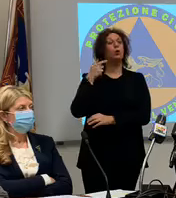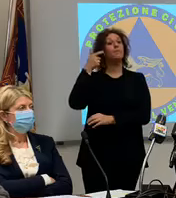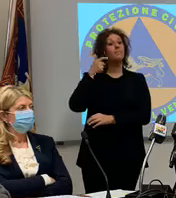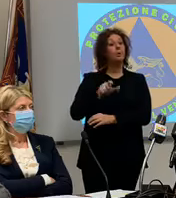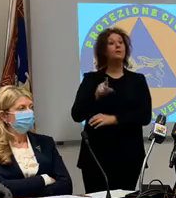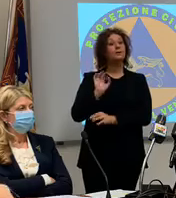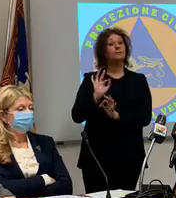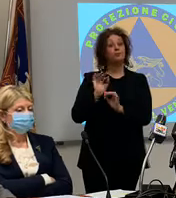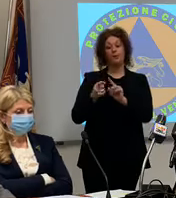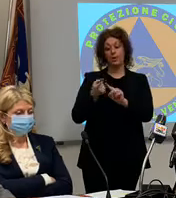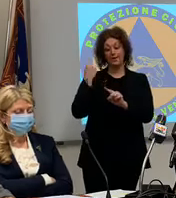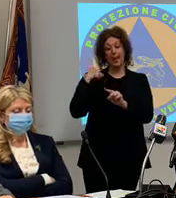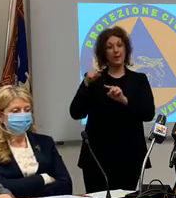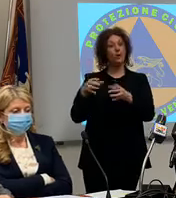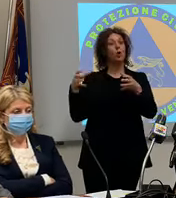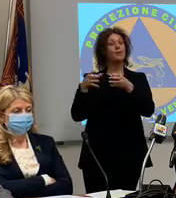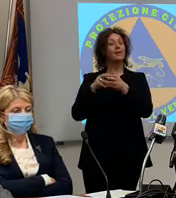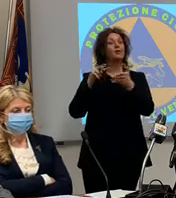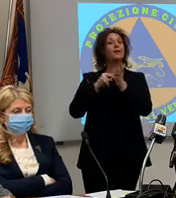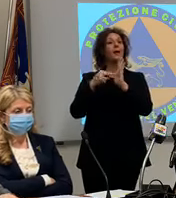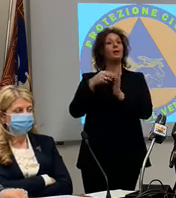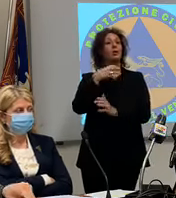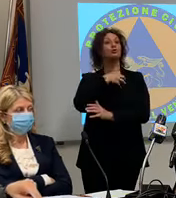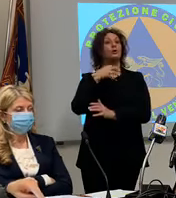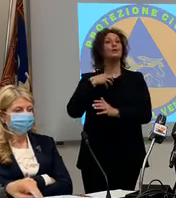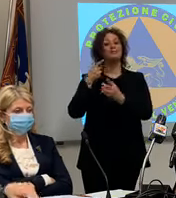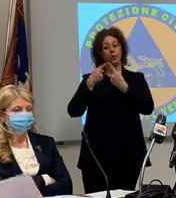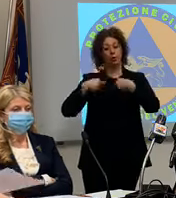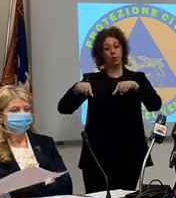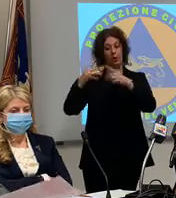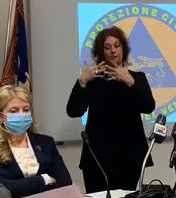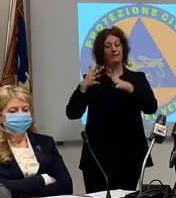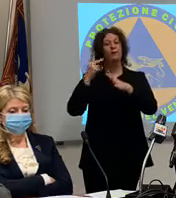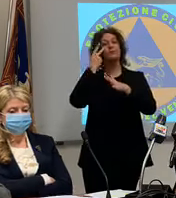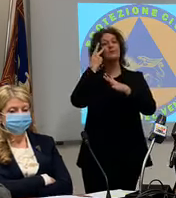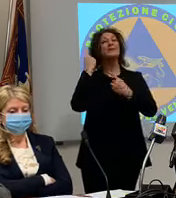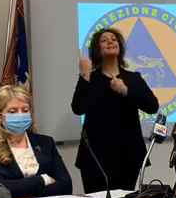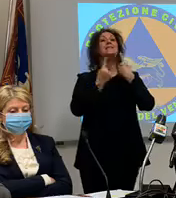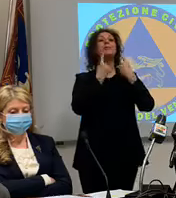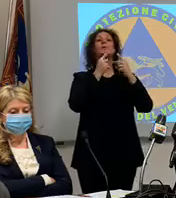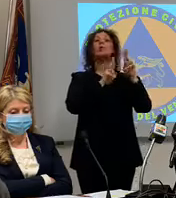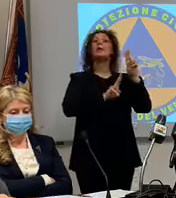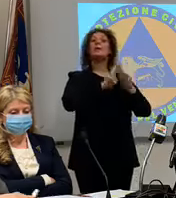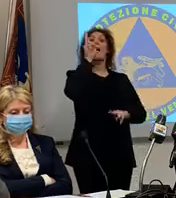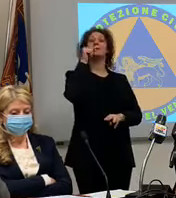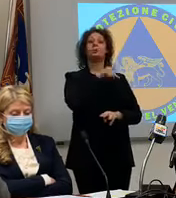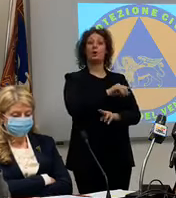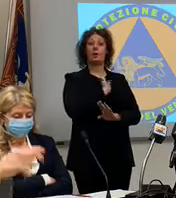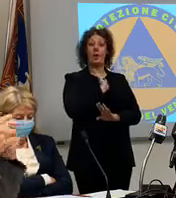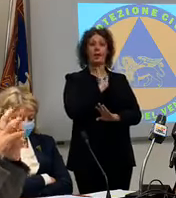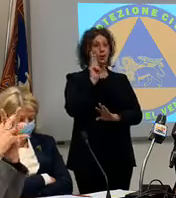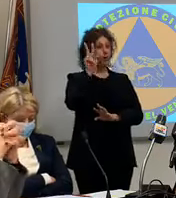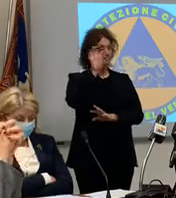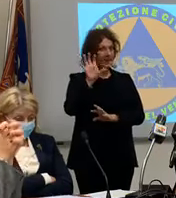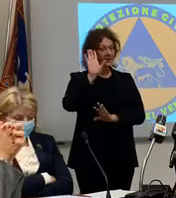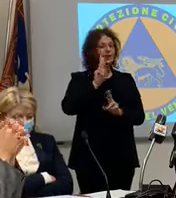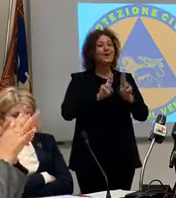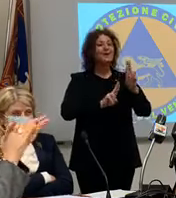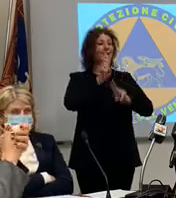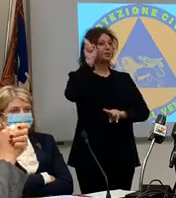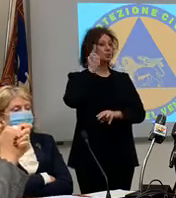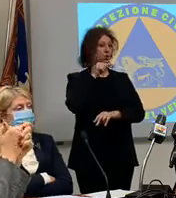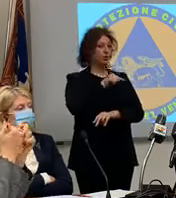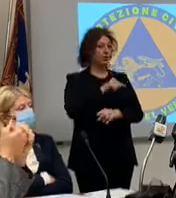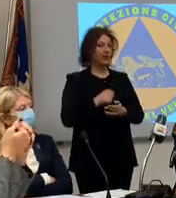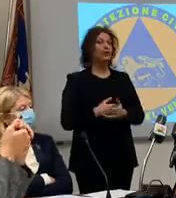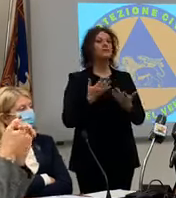epidemiologica nazionale non Veneta nazionale e dopo quindi ci mettiamo il